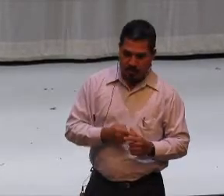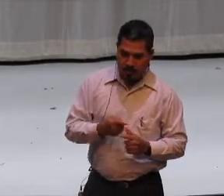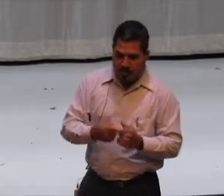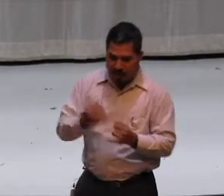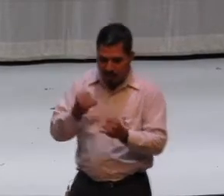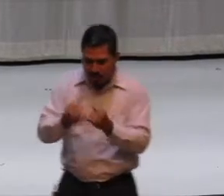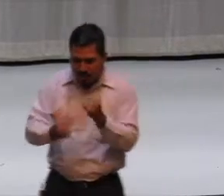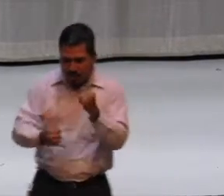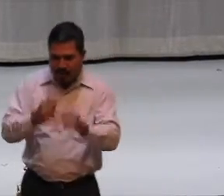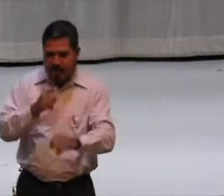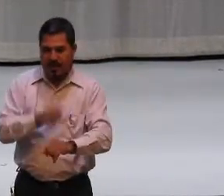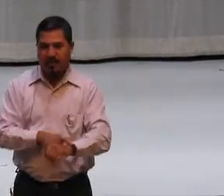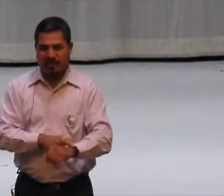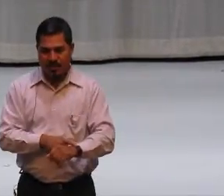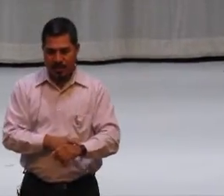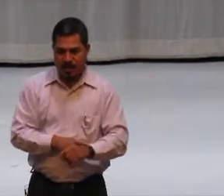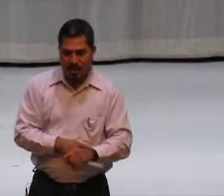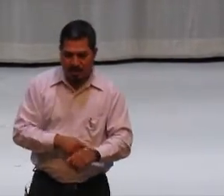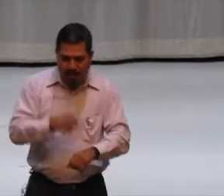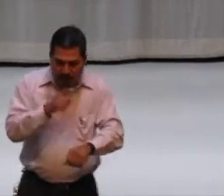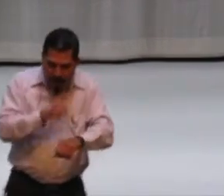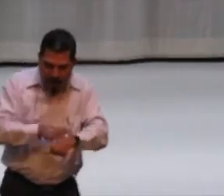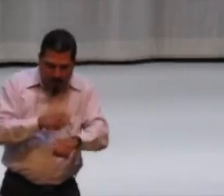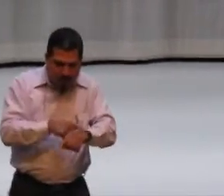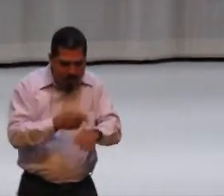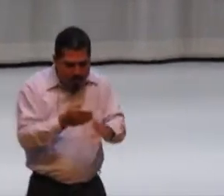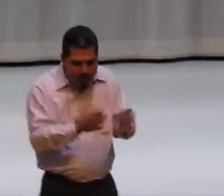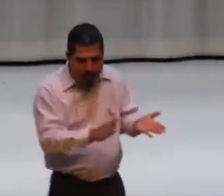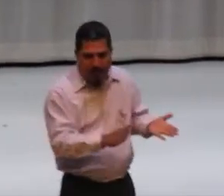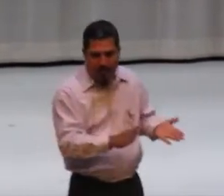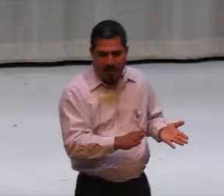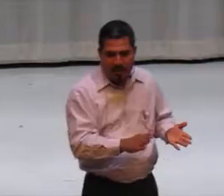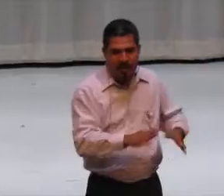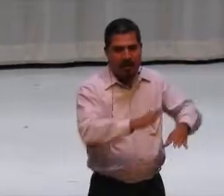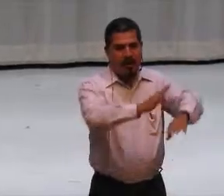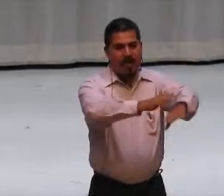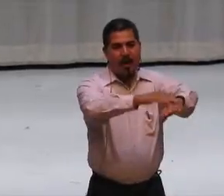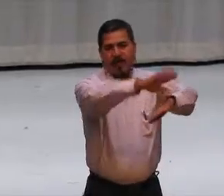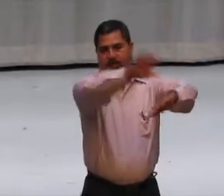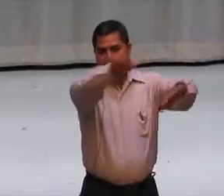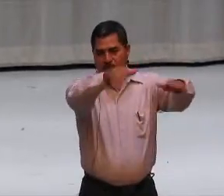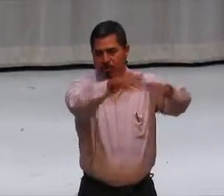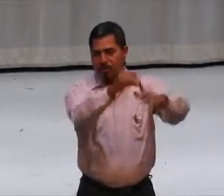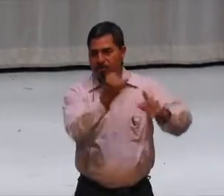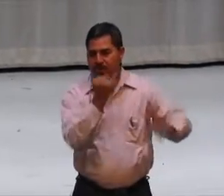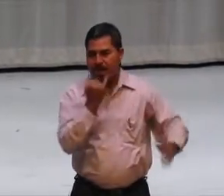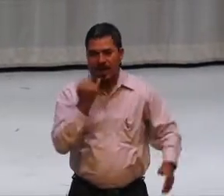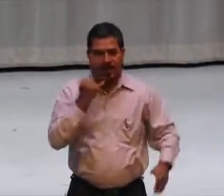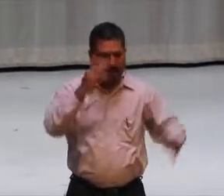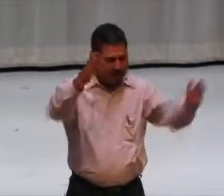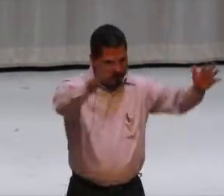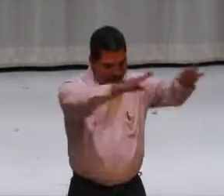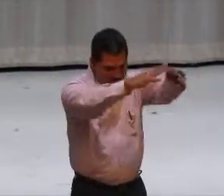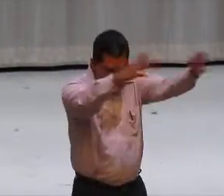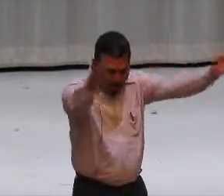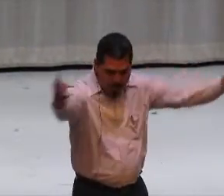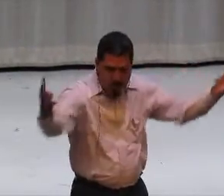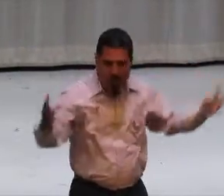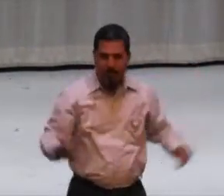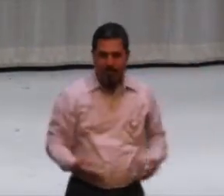Entonces, ya en sus últimos días, cuando ya estaba a punto de morir, él llama a todos los israelitas, los reúne